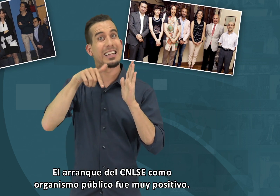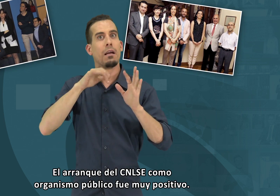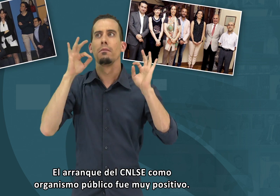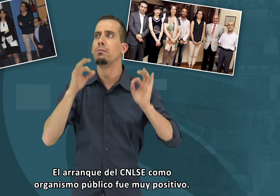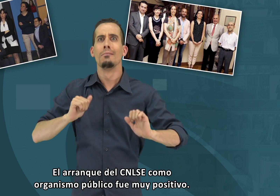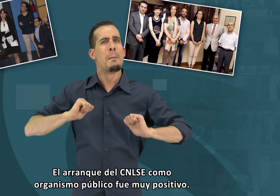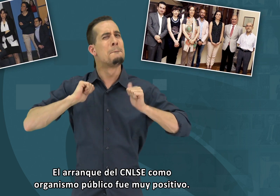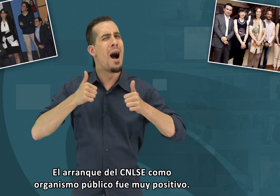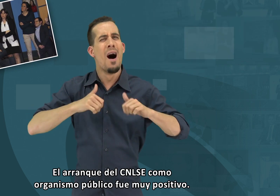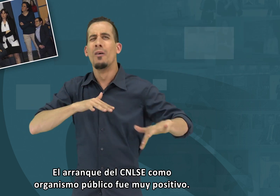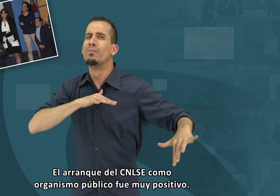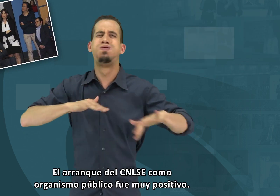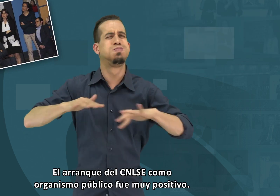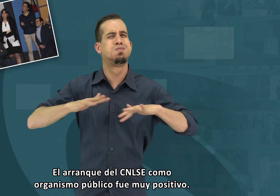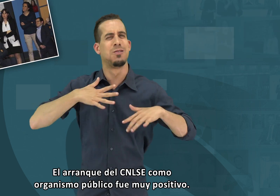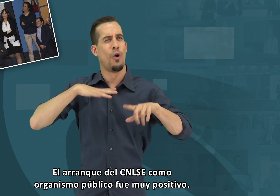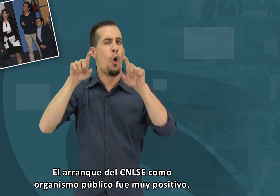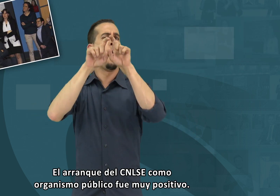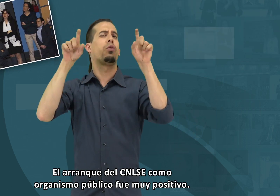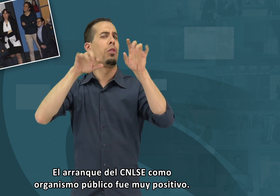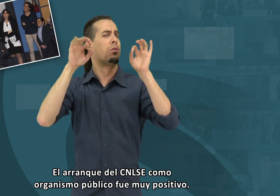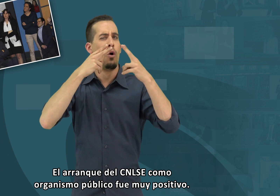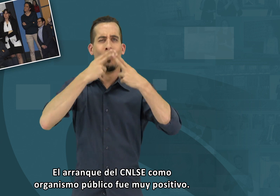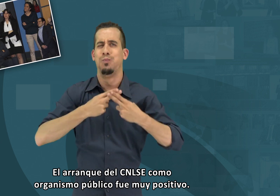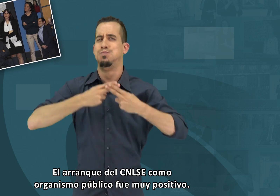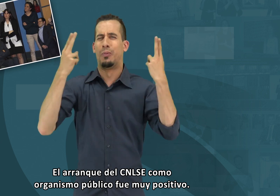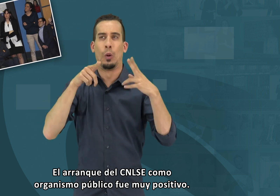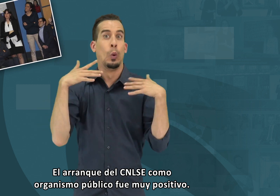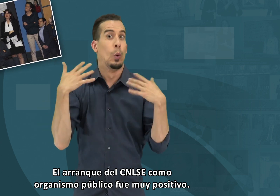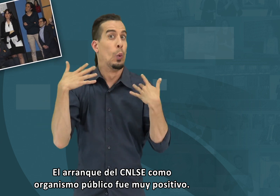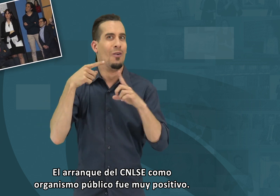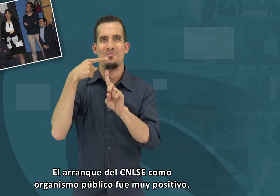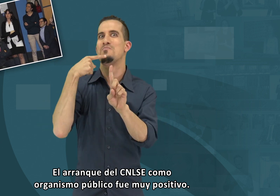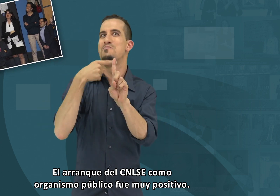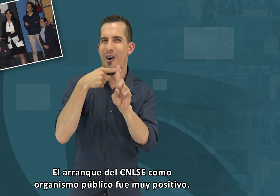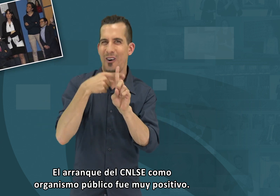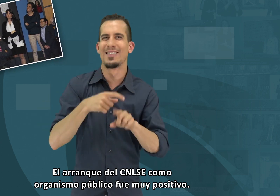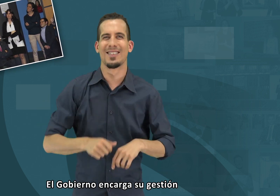El arranque del CENELSE como organismo público fue muy positivo.